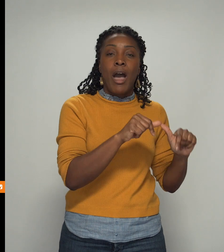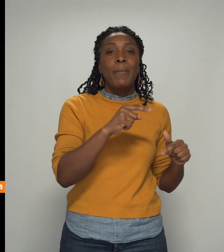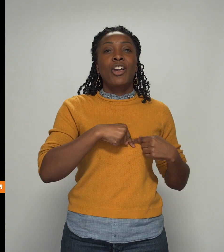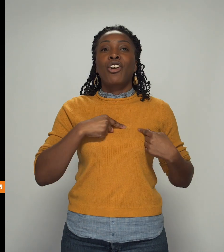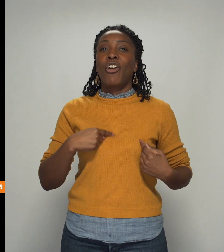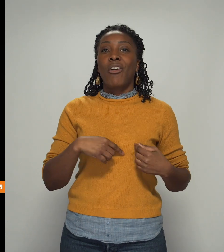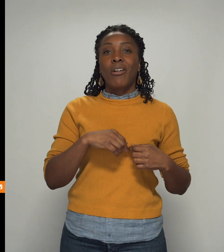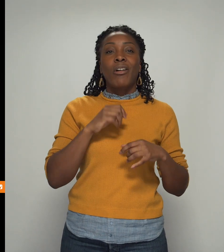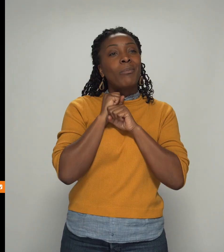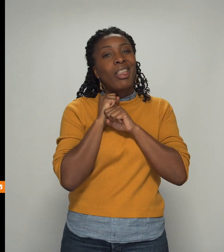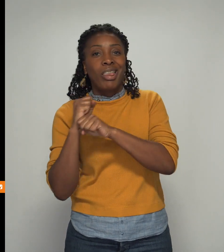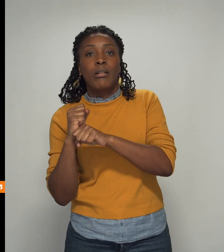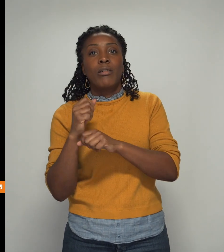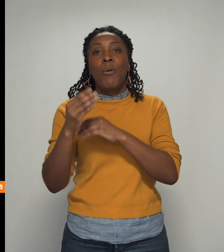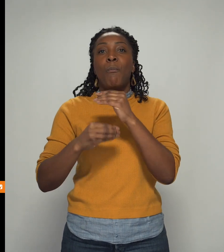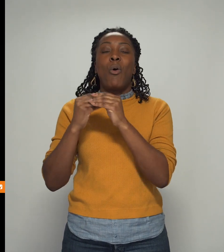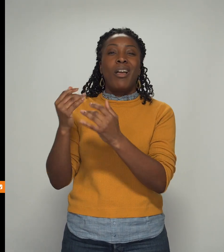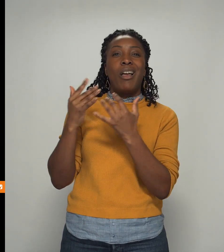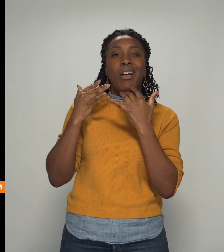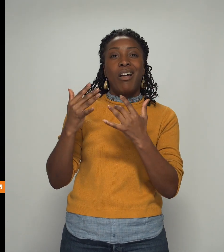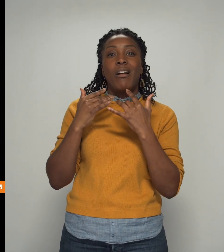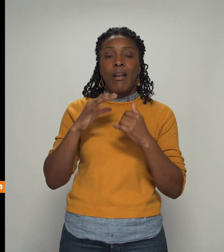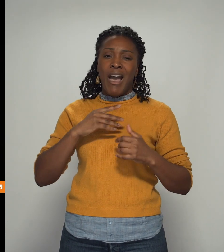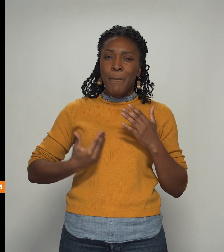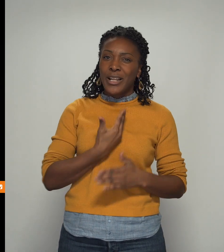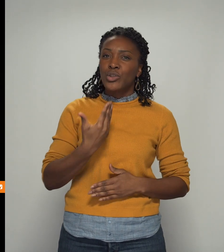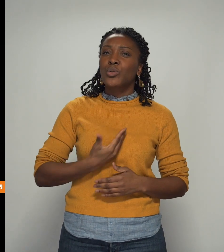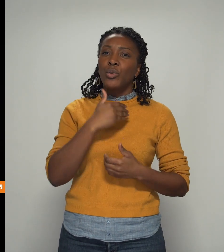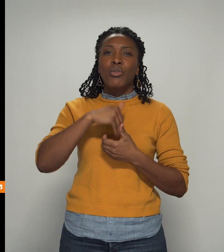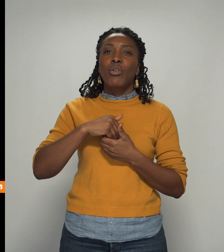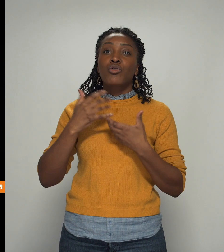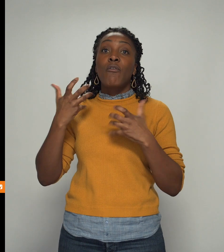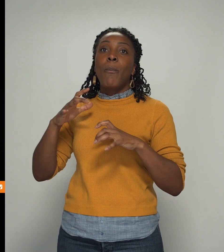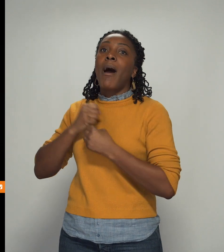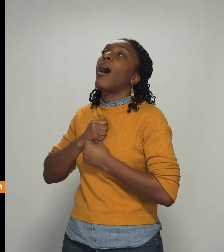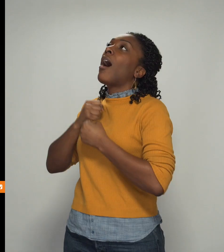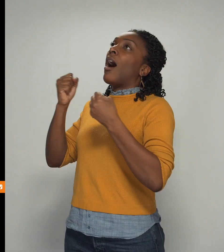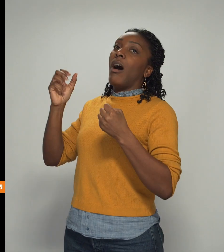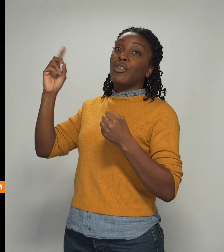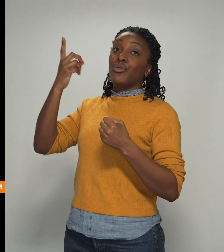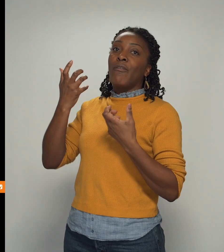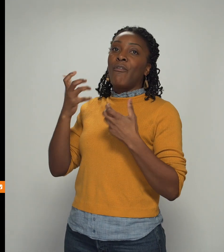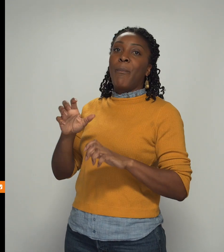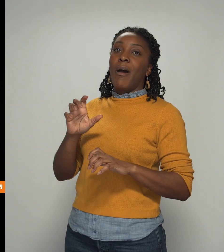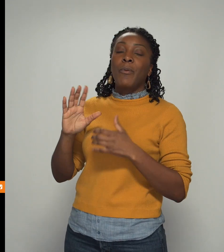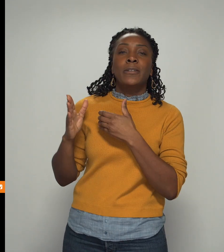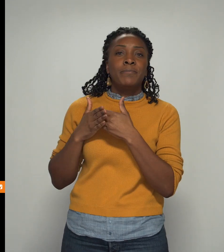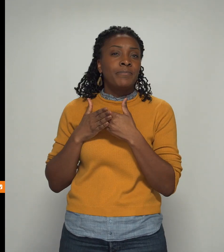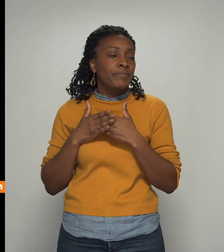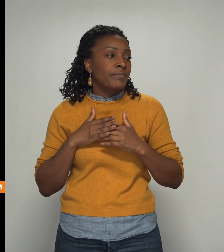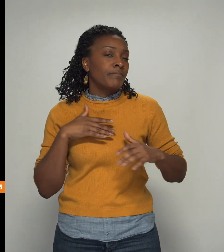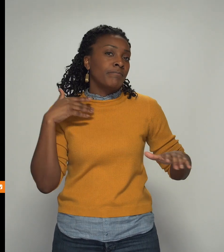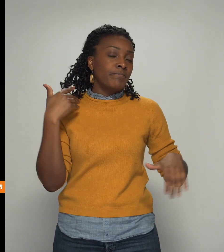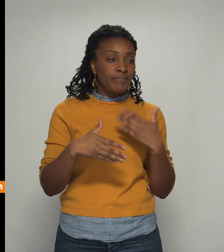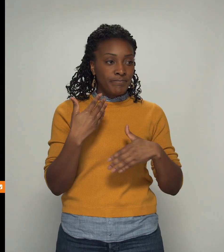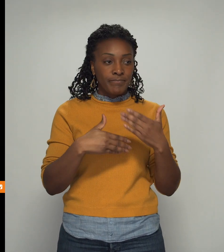monde. J'ai des blessures intérieures, je refuse d'ouvrir mon intimité à Dieu. Et le temps passe, et